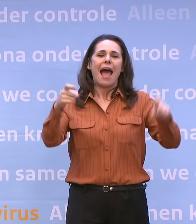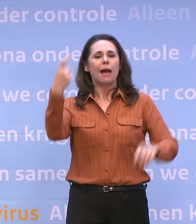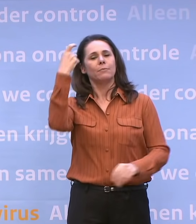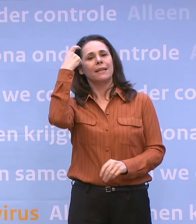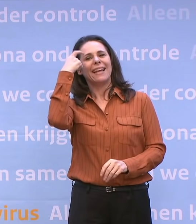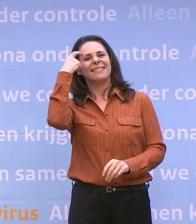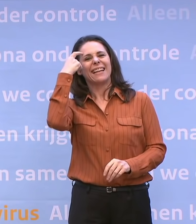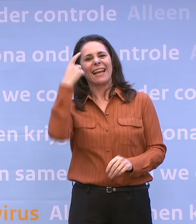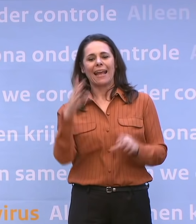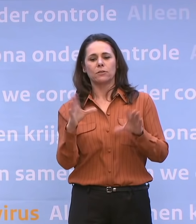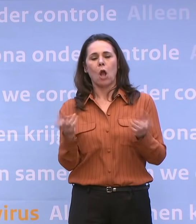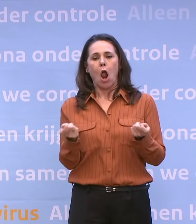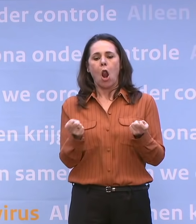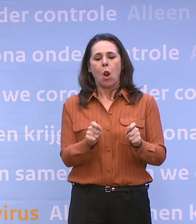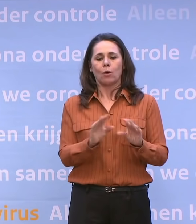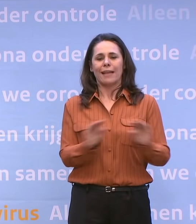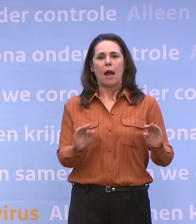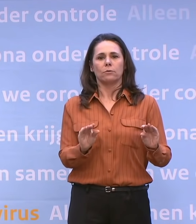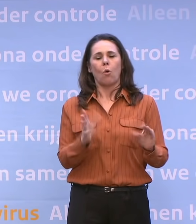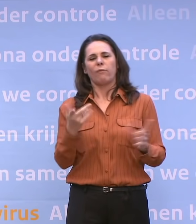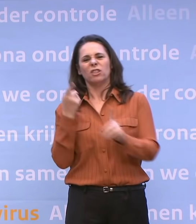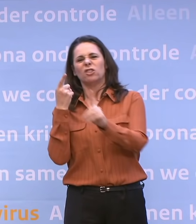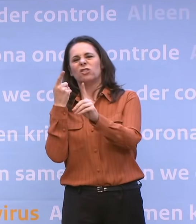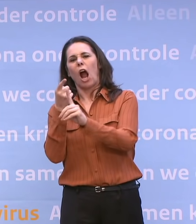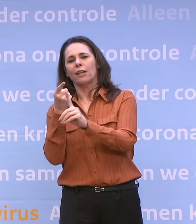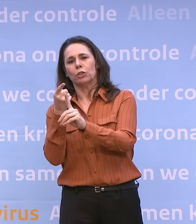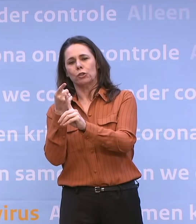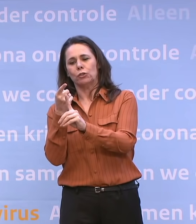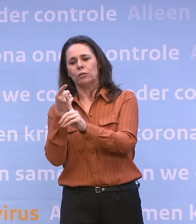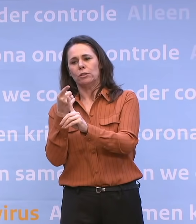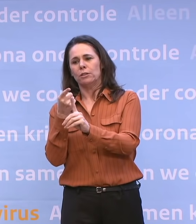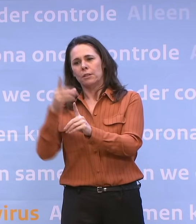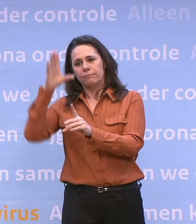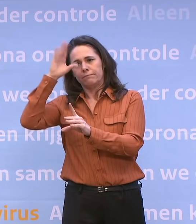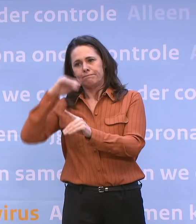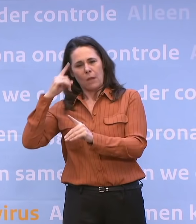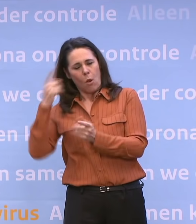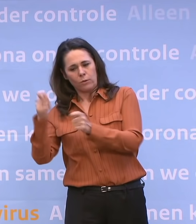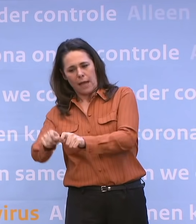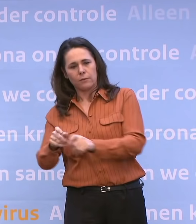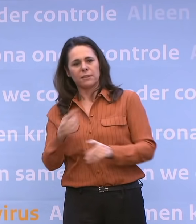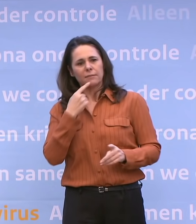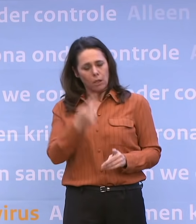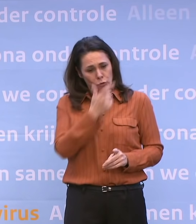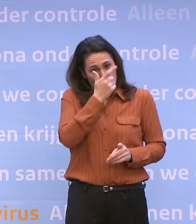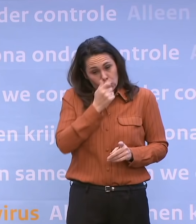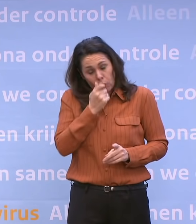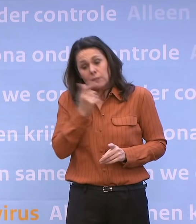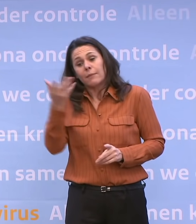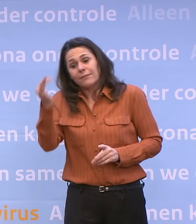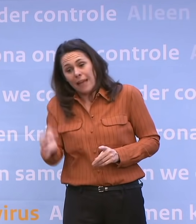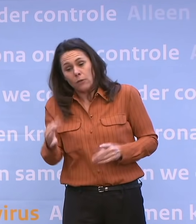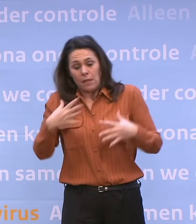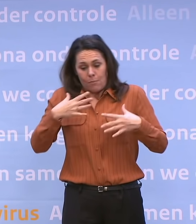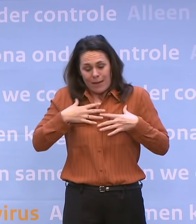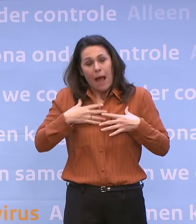targeted lockdown, waarin de kern is, blijf thuis zoveel mogelijk. Blijf zeker thuis als je snottert. En als je dan ook nog